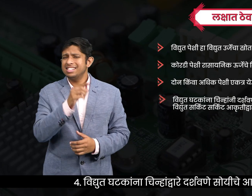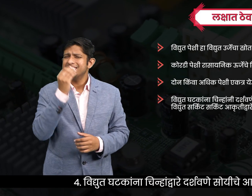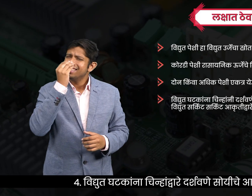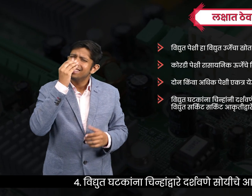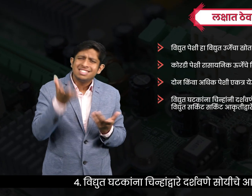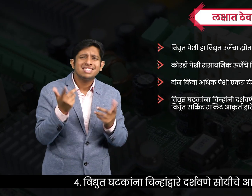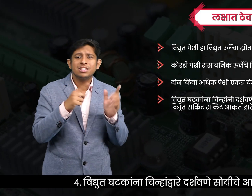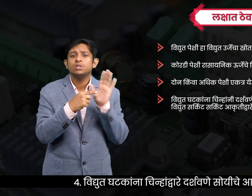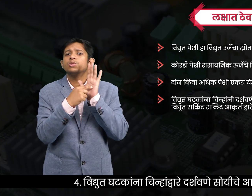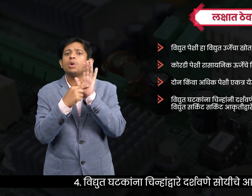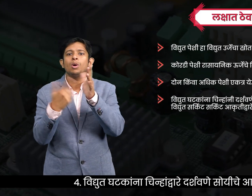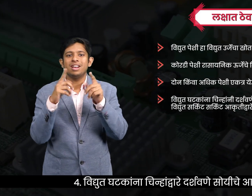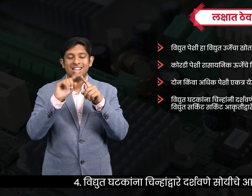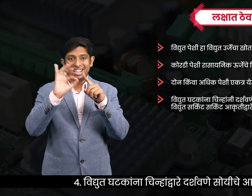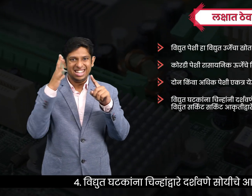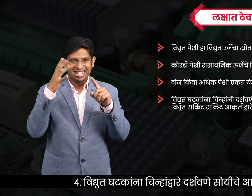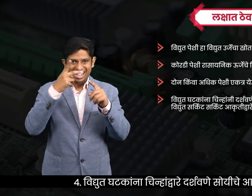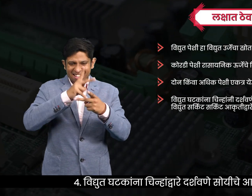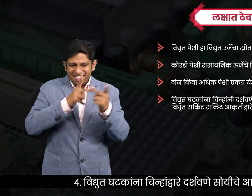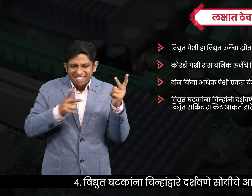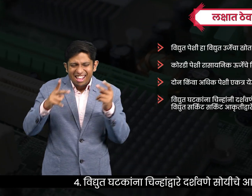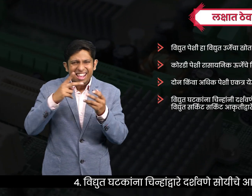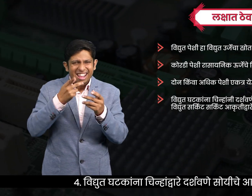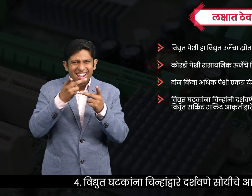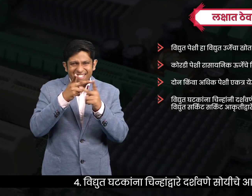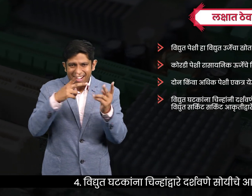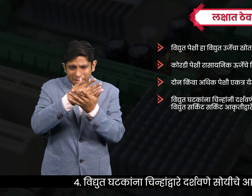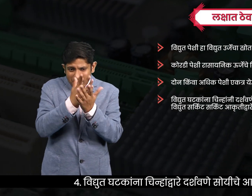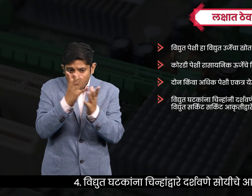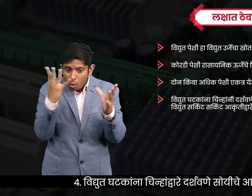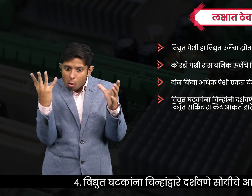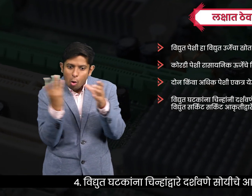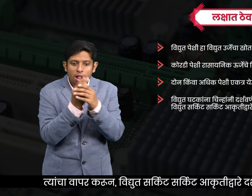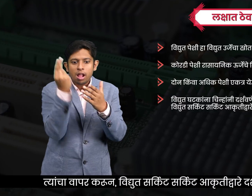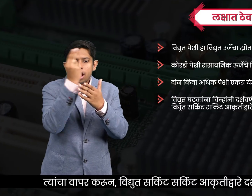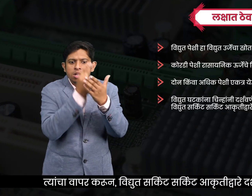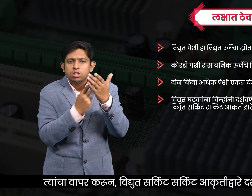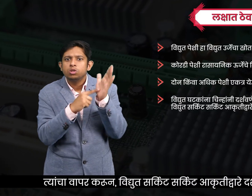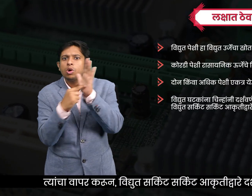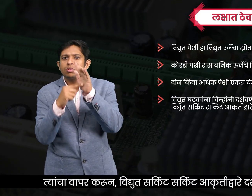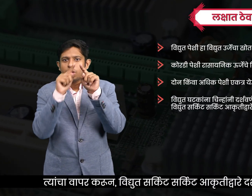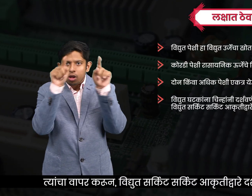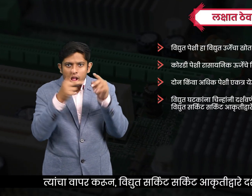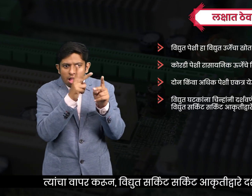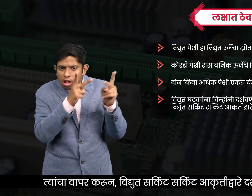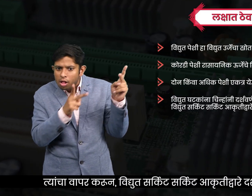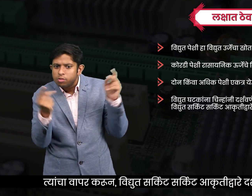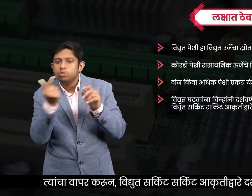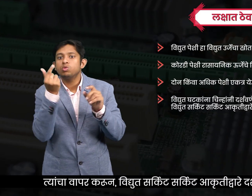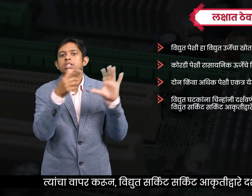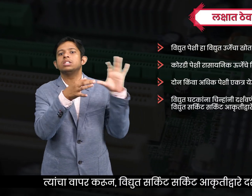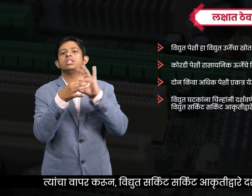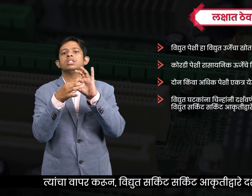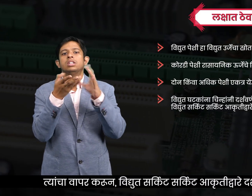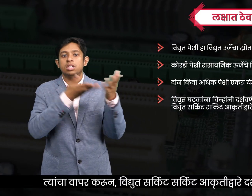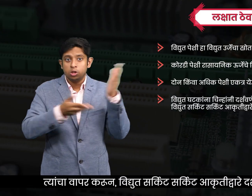विद्युत घटकांना चिन्हाद्वारे दर्शविणे सोयीचे आहे. त्यांचा वापर करून विद्युत सर्किट सर्किट